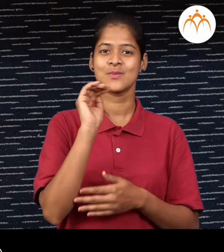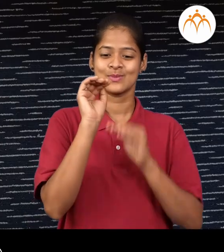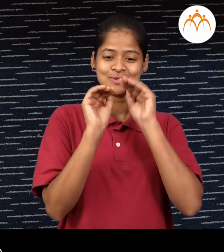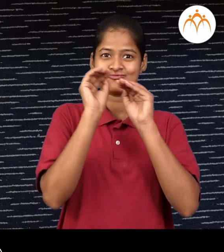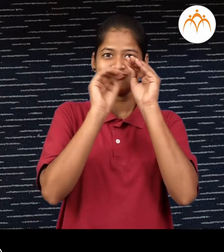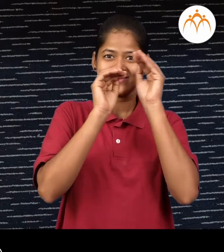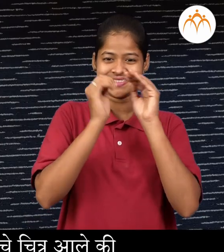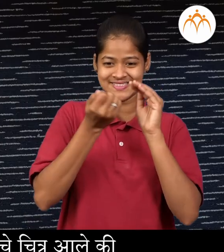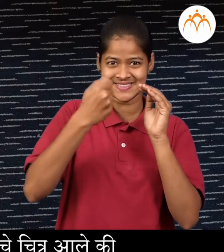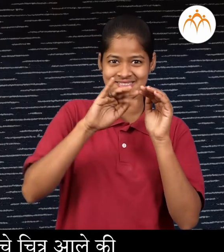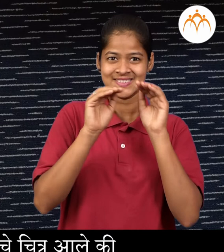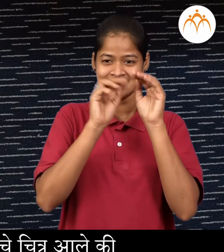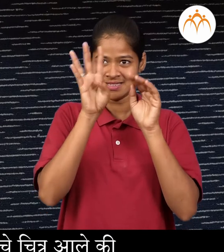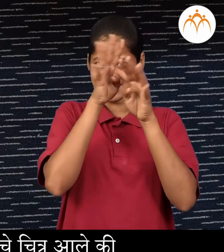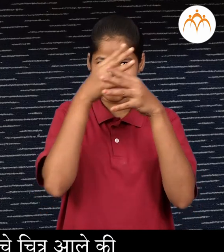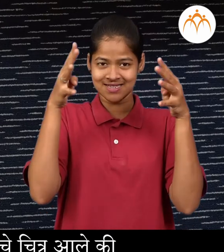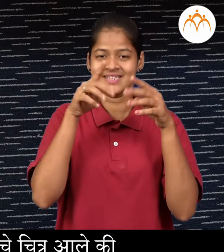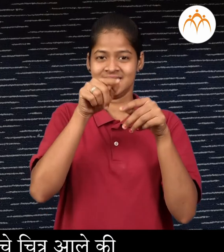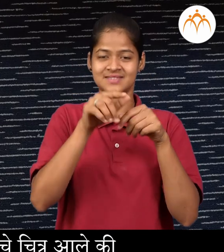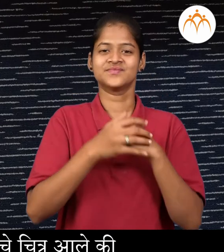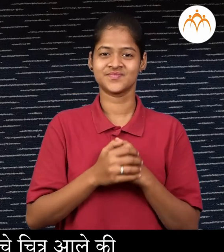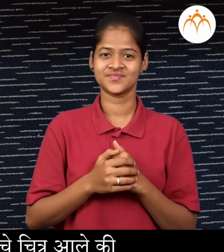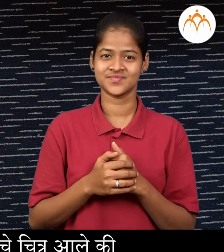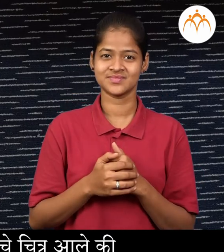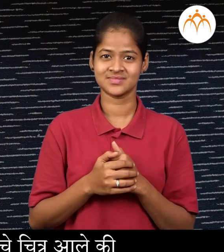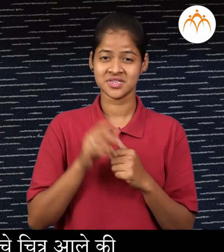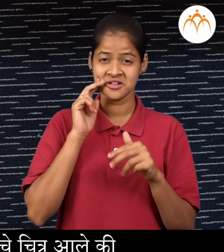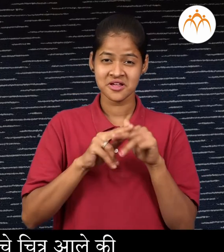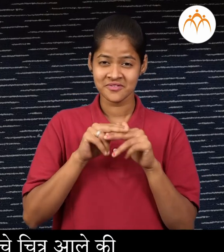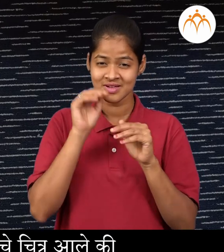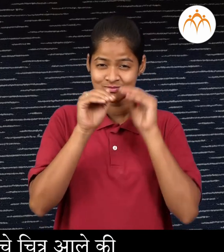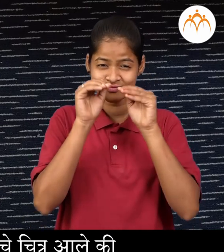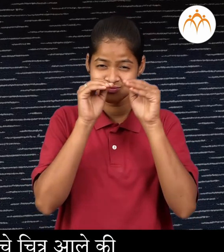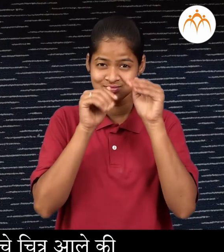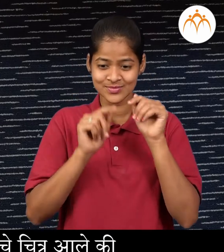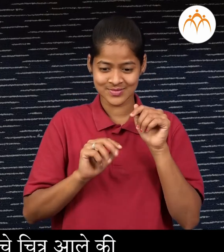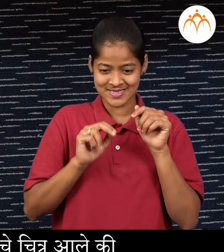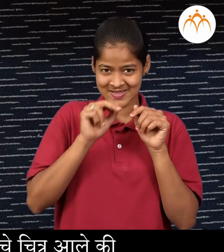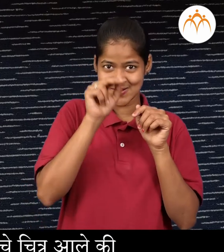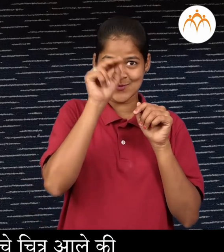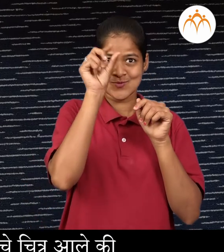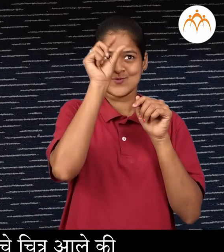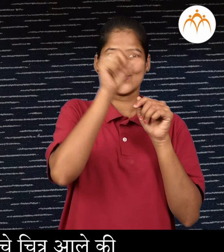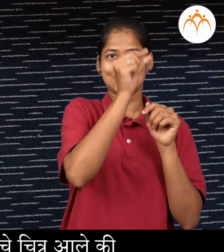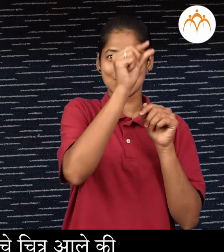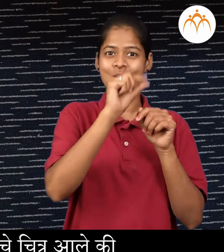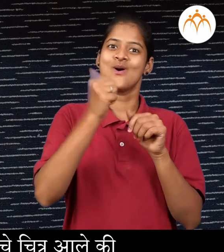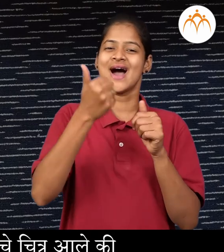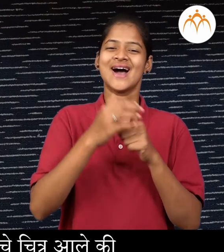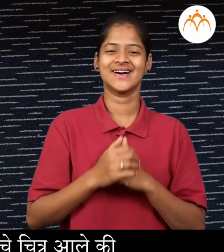शिरडी में एक सांप छी तना शिरडी से चित्र लें कि